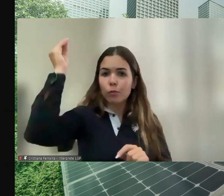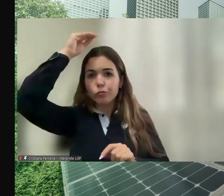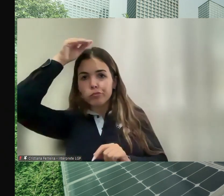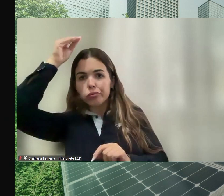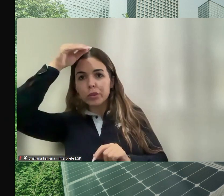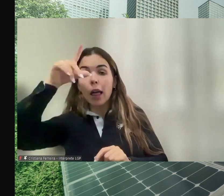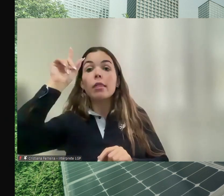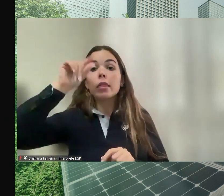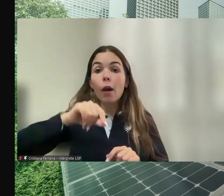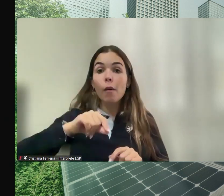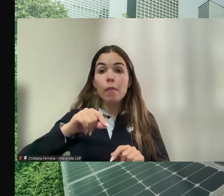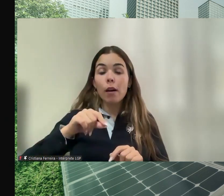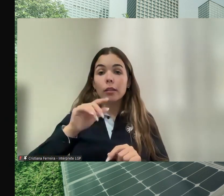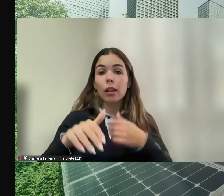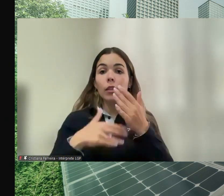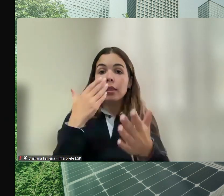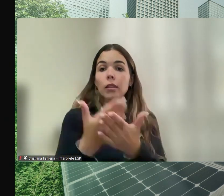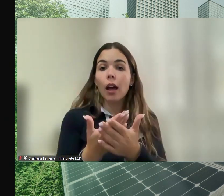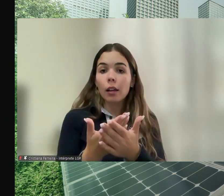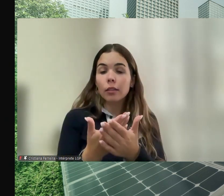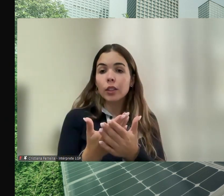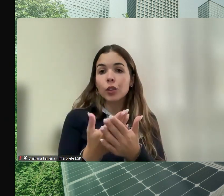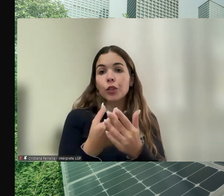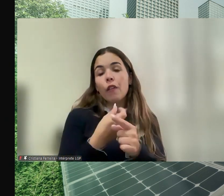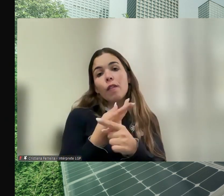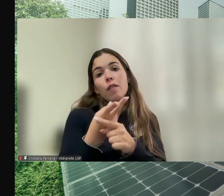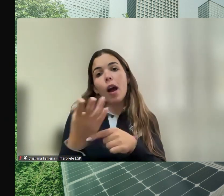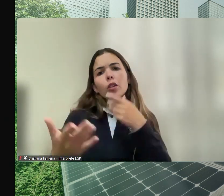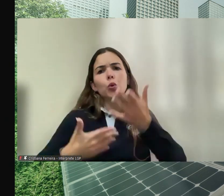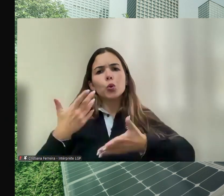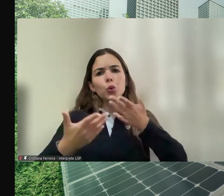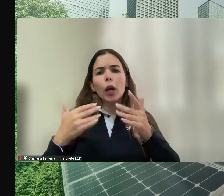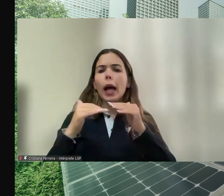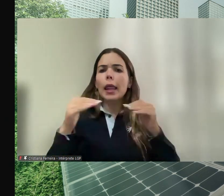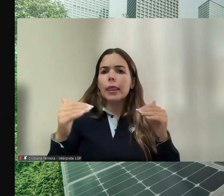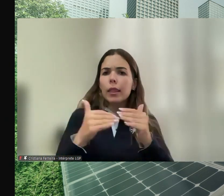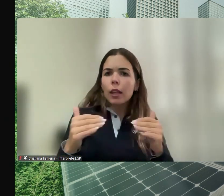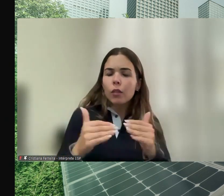vai permitir concretizar uma série de ações a nível de